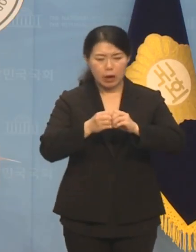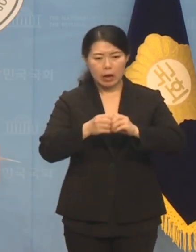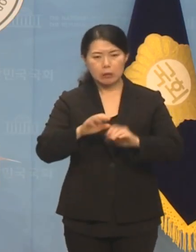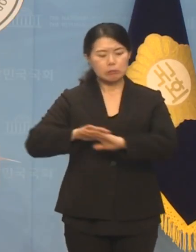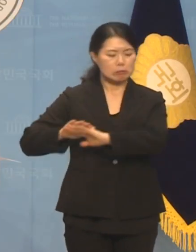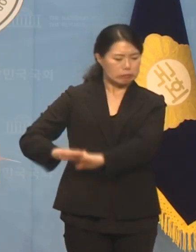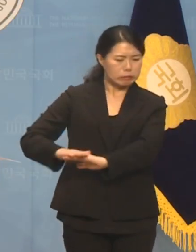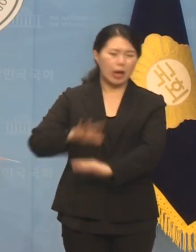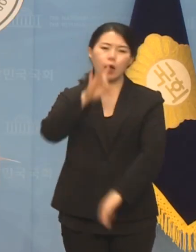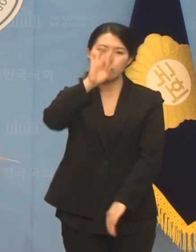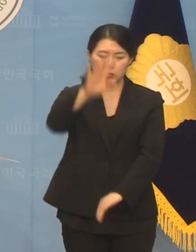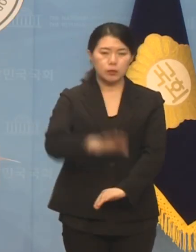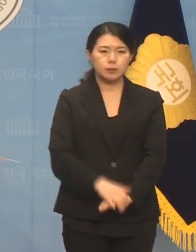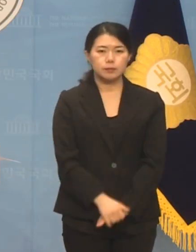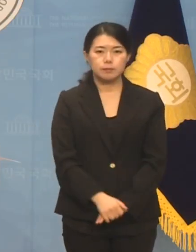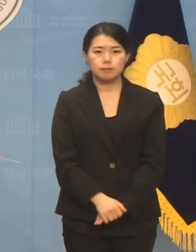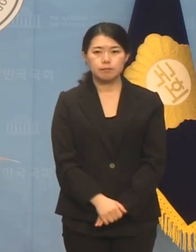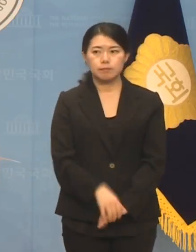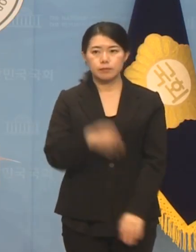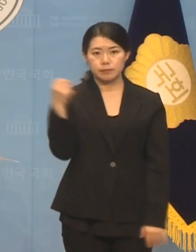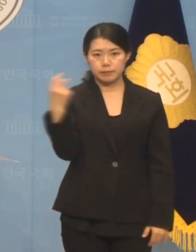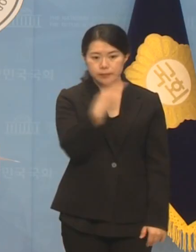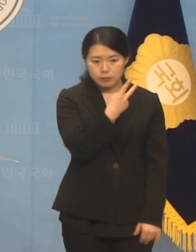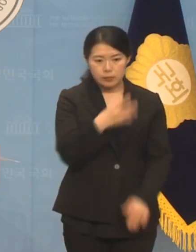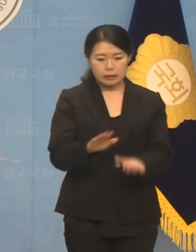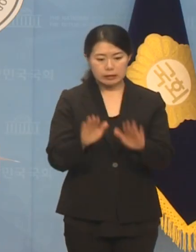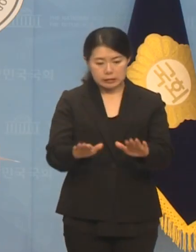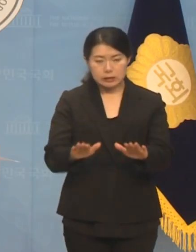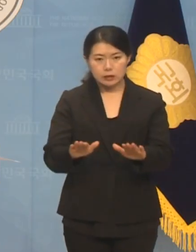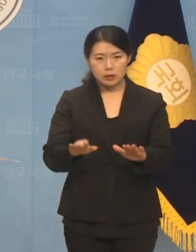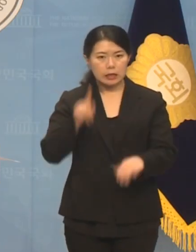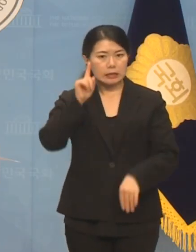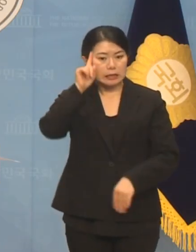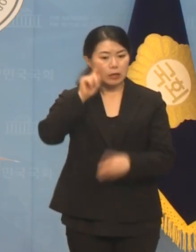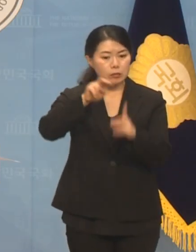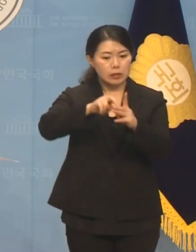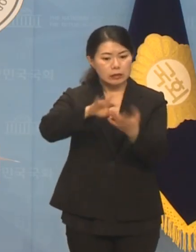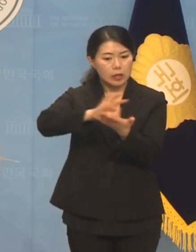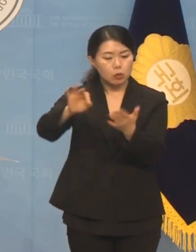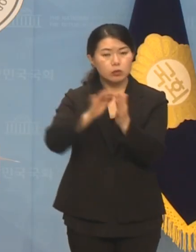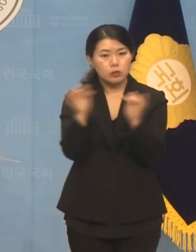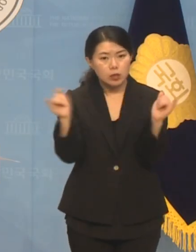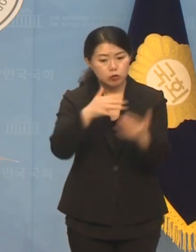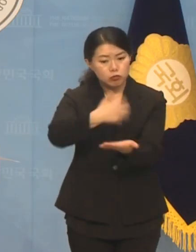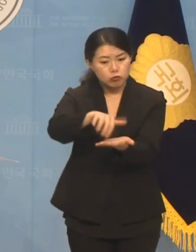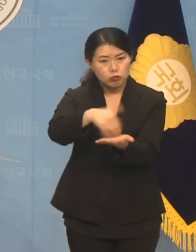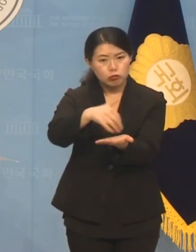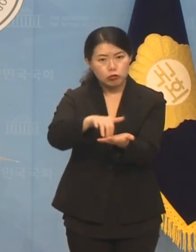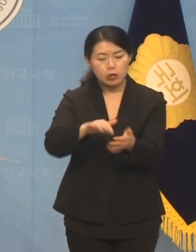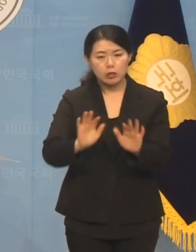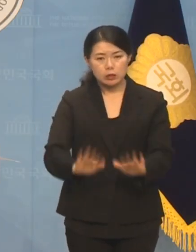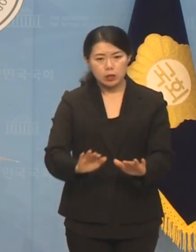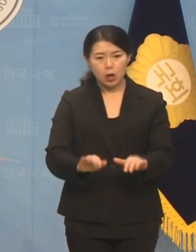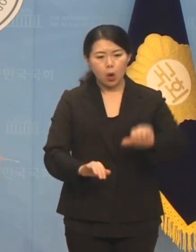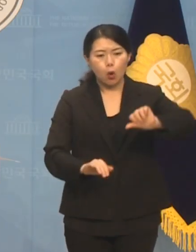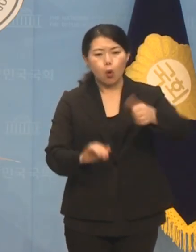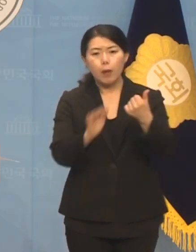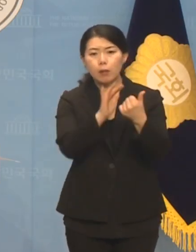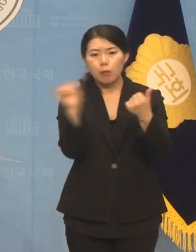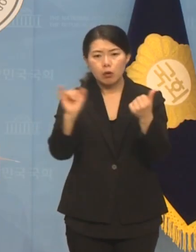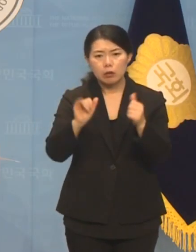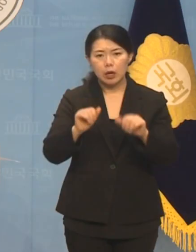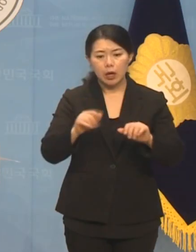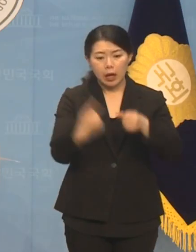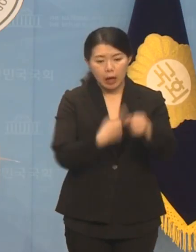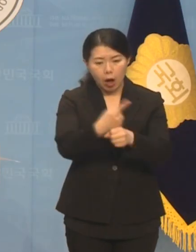속에 두어서는 안 됩니다. 또한 현재 트라우마 센터 이용자 수는 해마다 500명씩